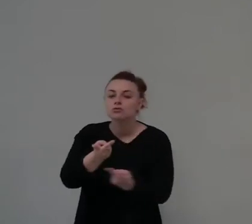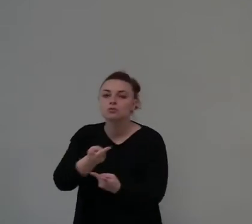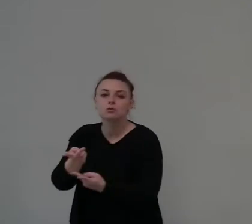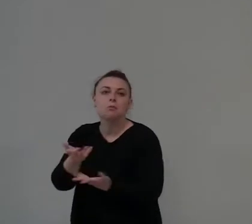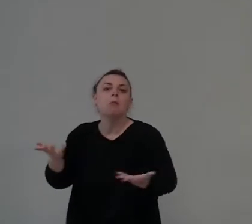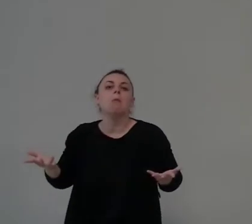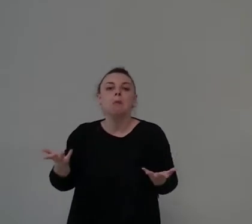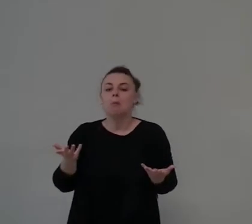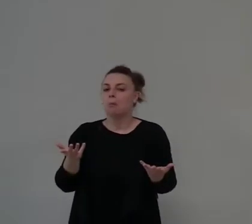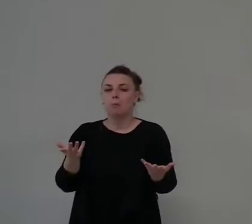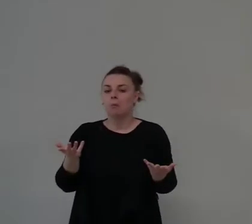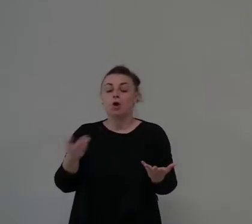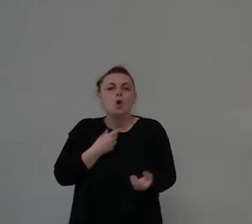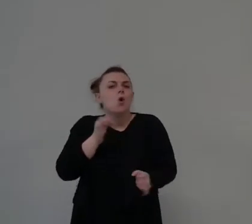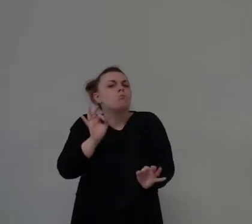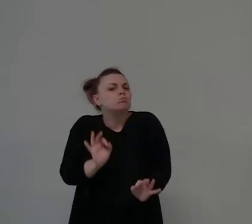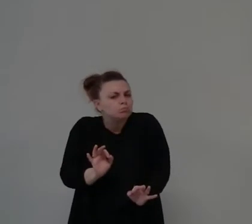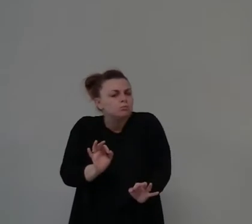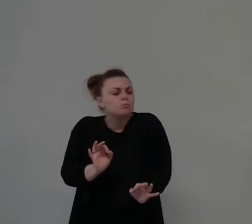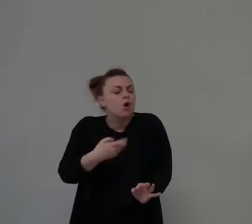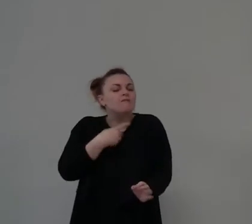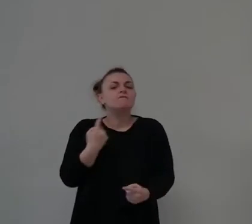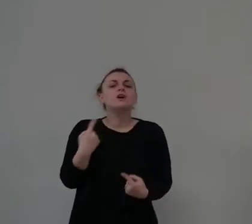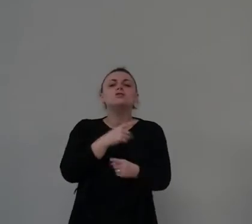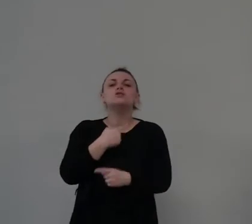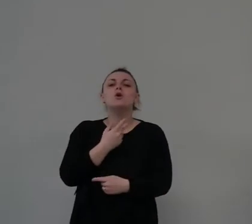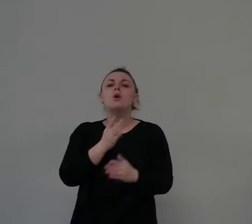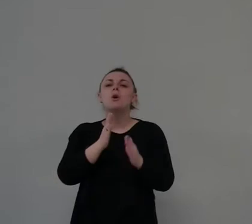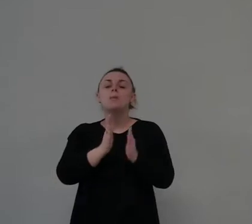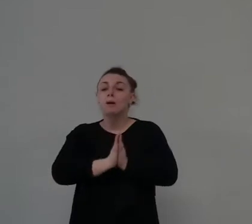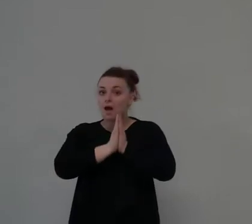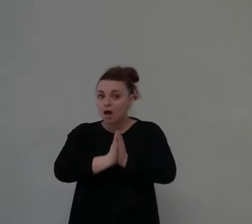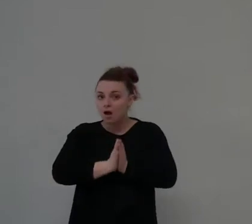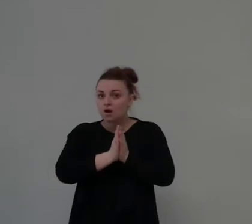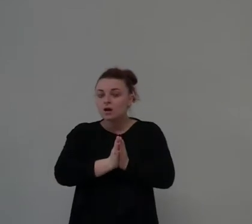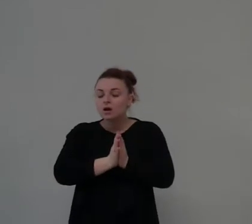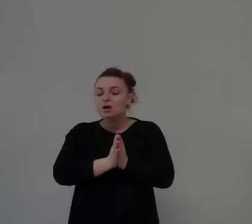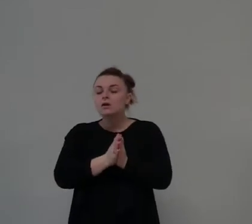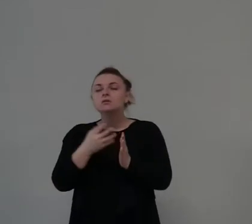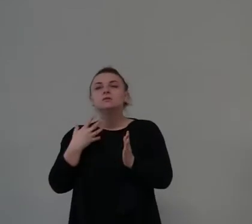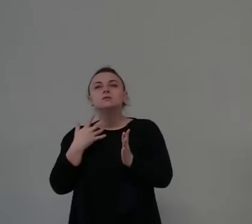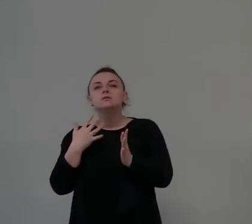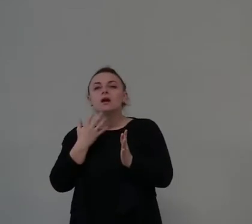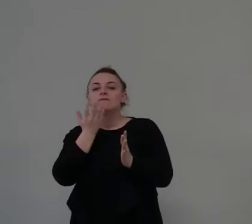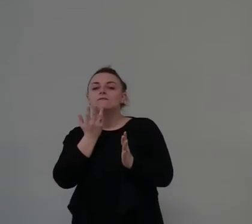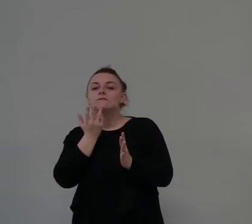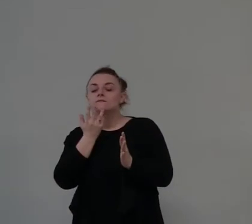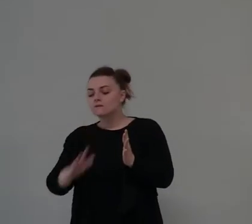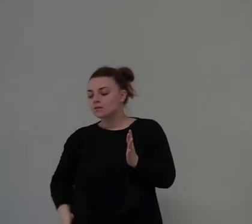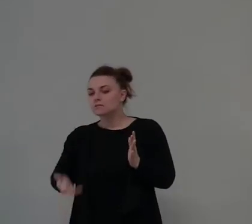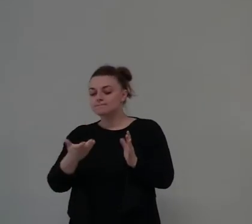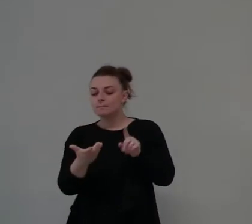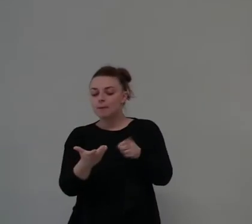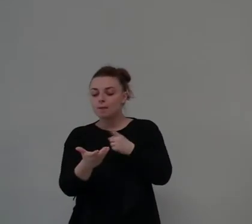dolce. Quando sto pregando invece mi viene la tentazione di aprire il mio smartphone e di controllare le mie